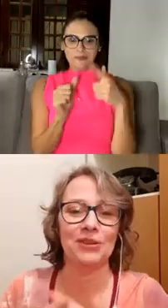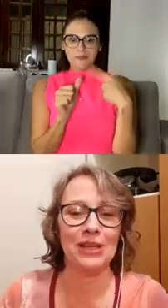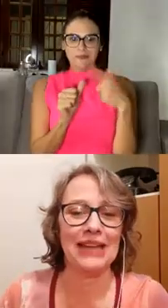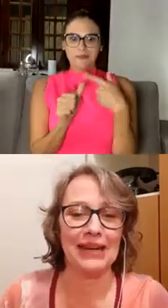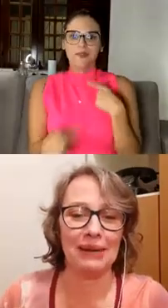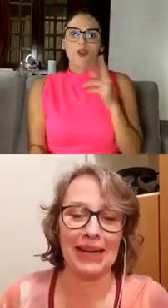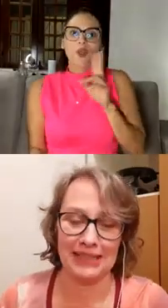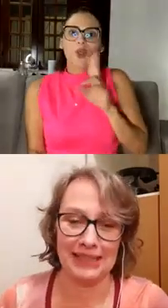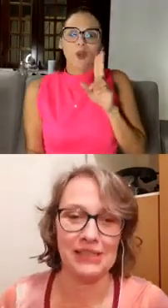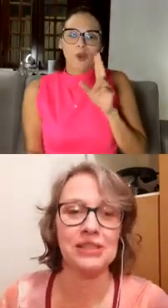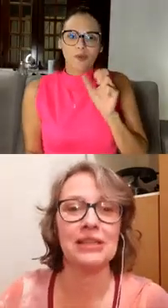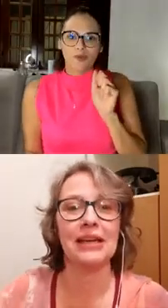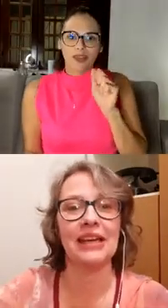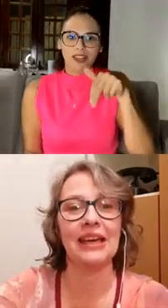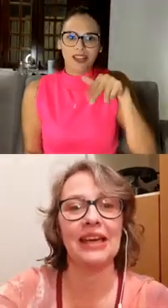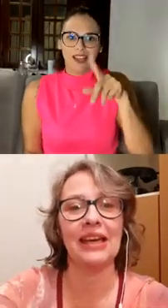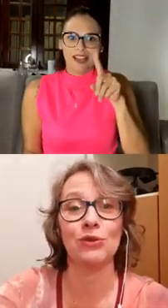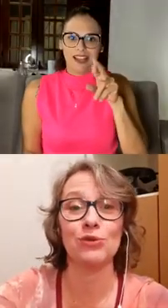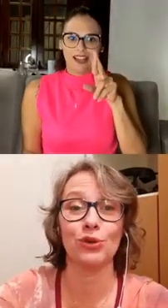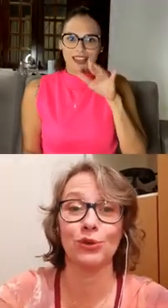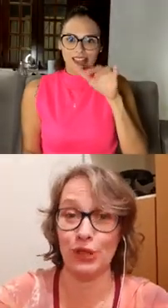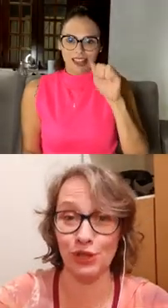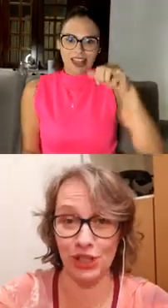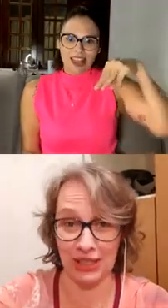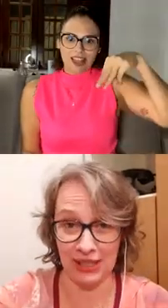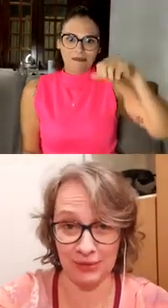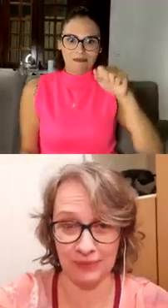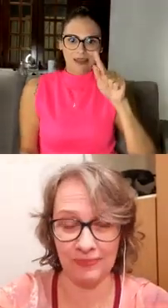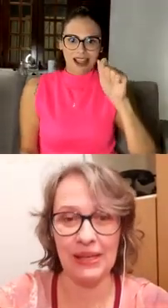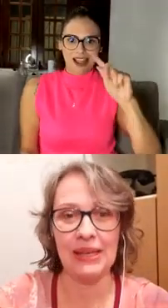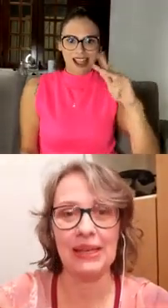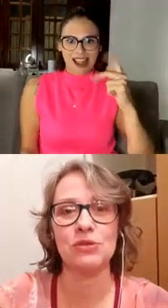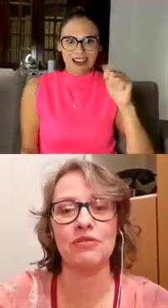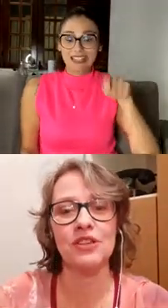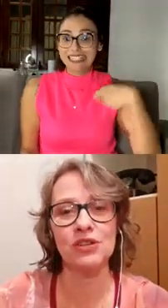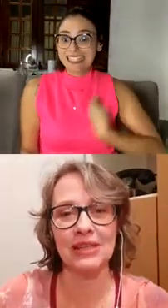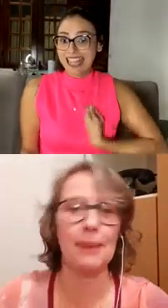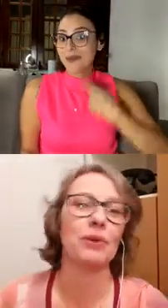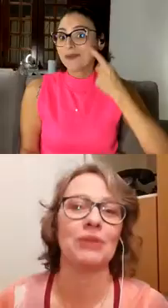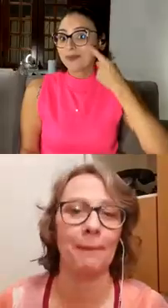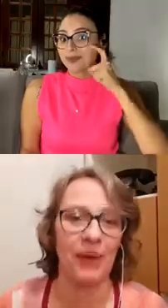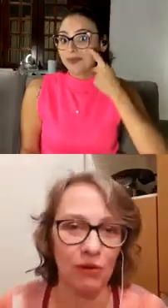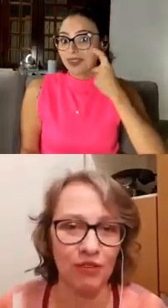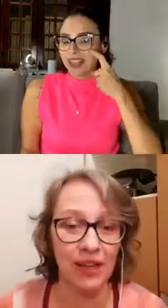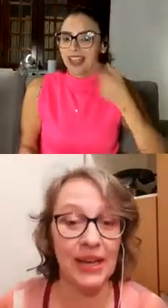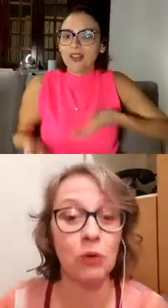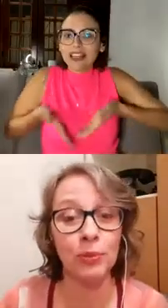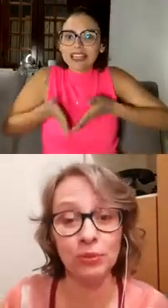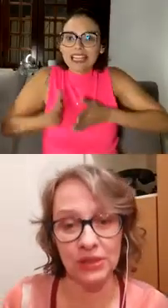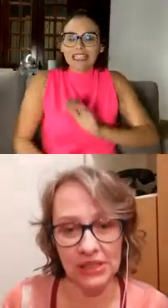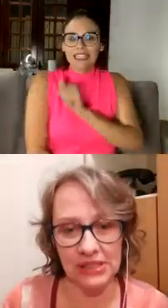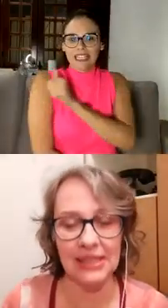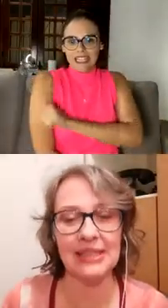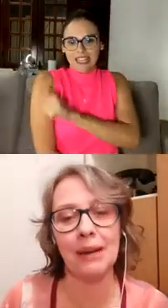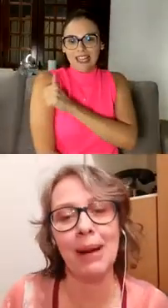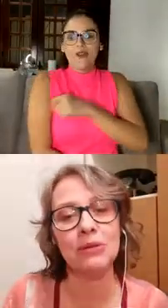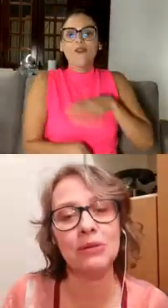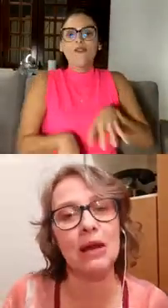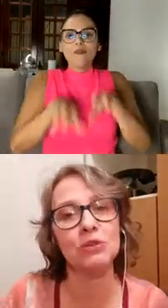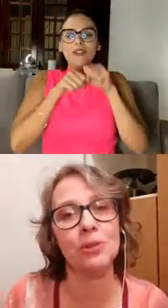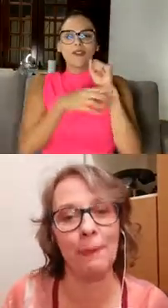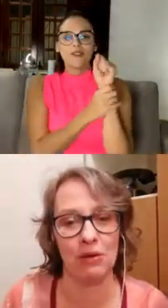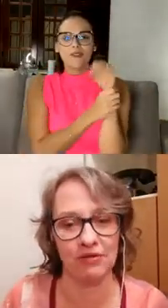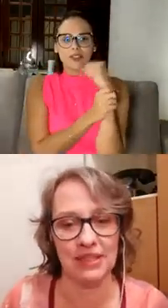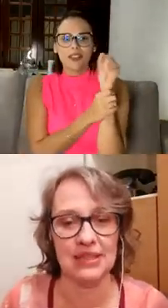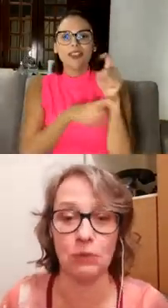Eu sou Andréia Magalhães, eu sou do Rio de Janeiro, eu sou fisioterapeuta pélvica e acupunturista e trabalho com